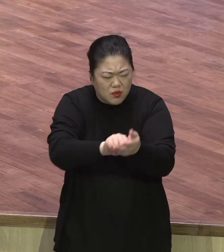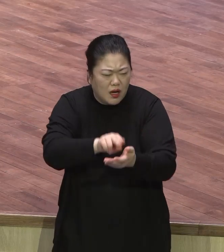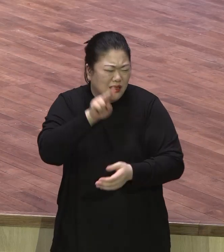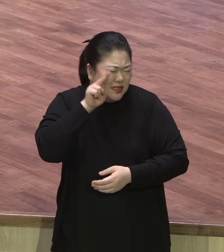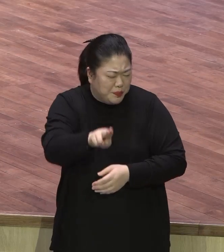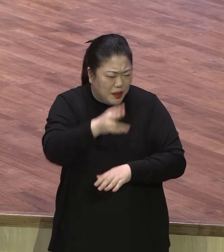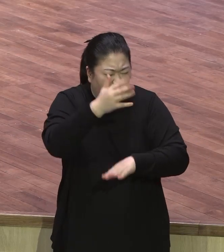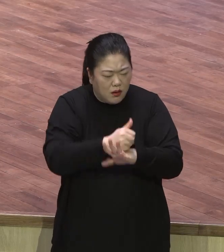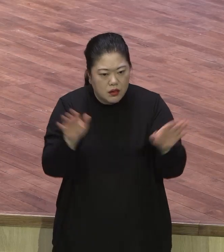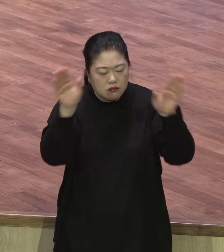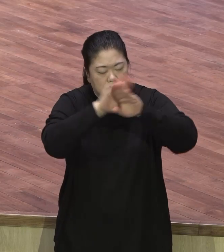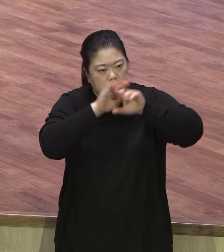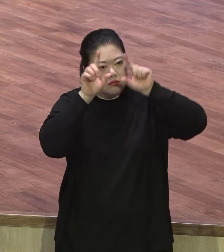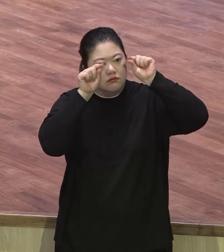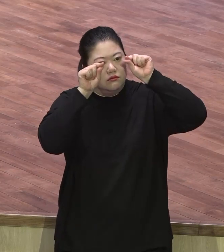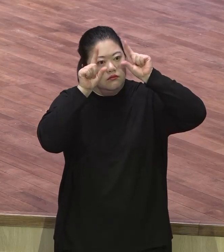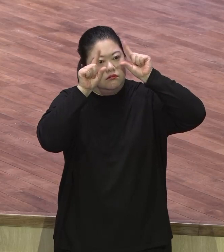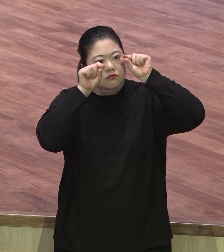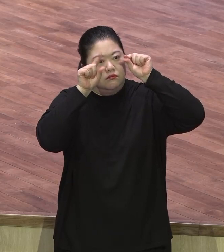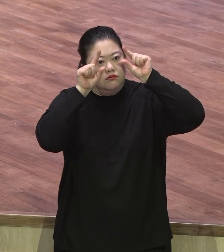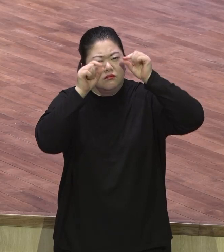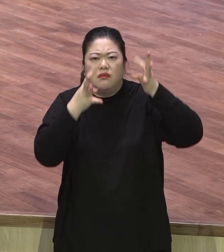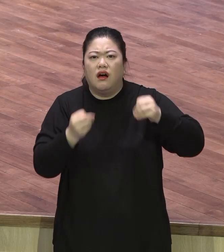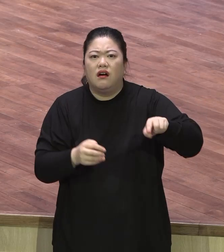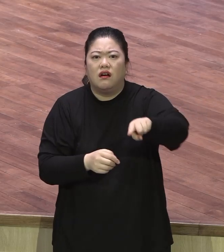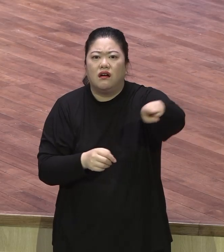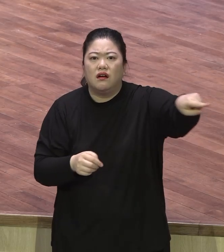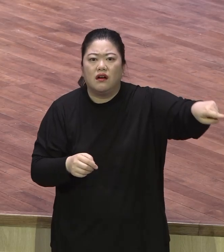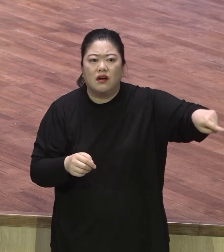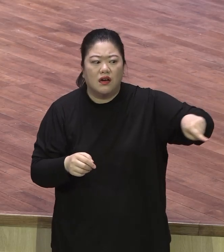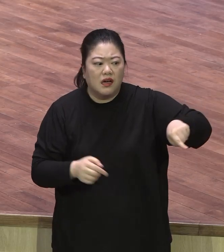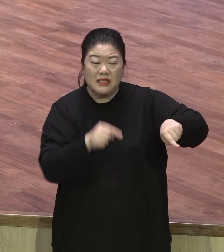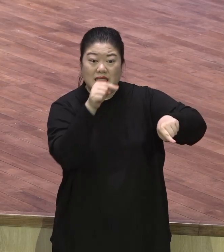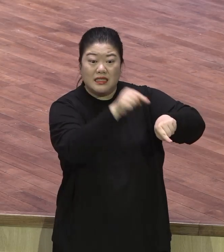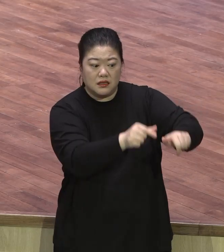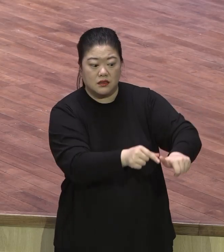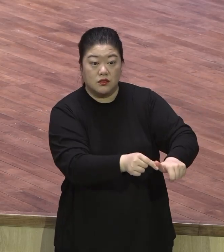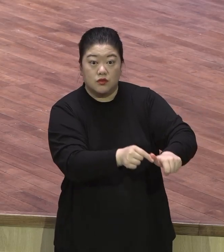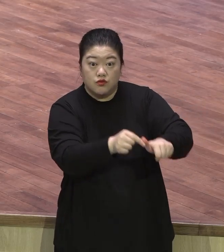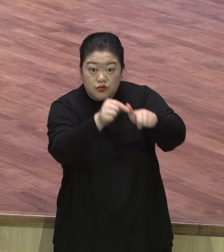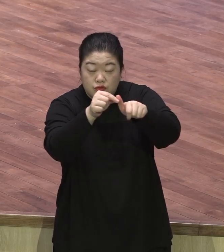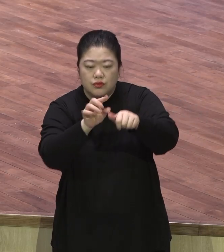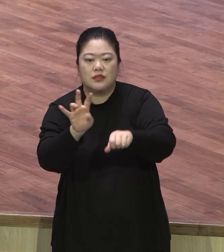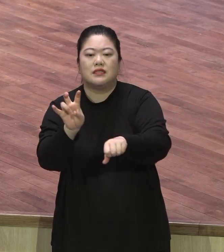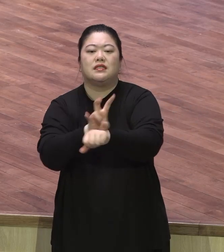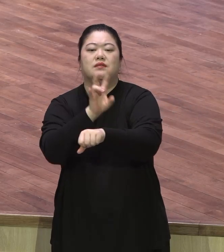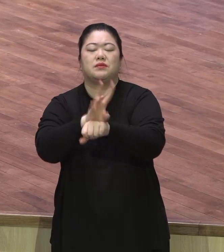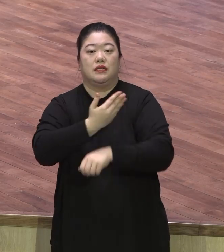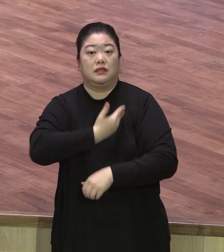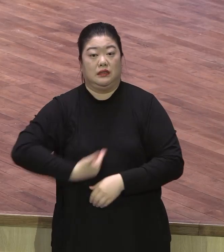말이에요 이런 사람들을 건전해는 24제자의 삶을 살아야 돼요